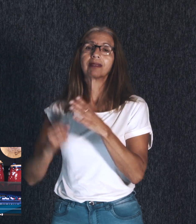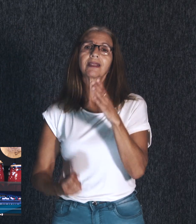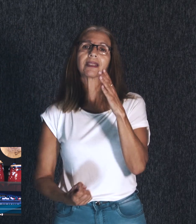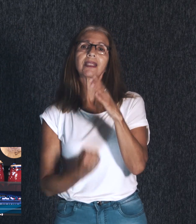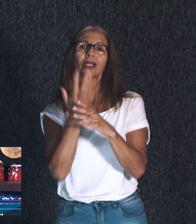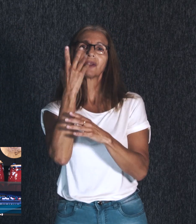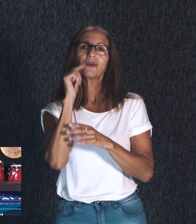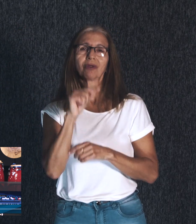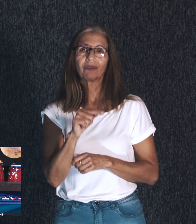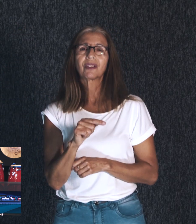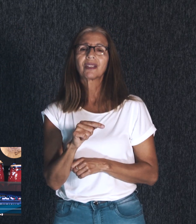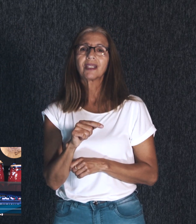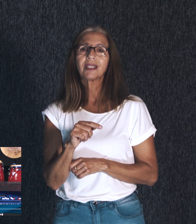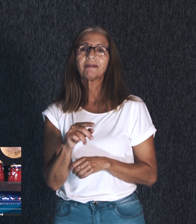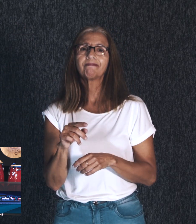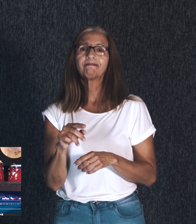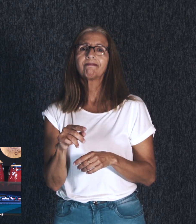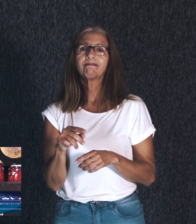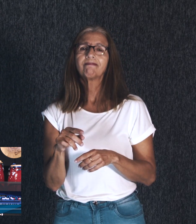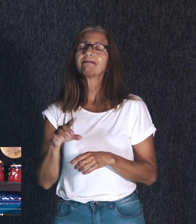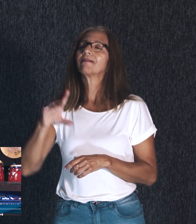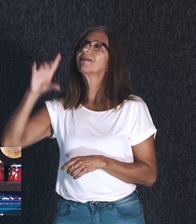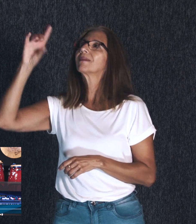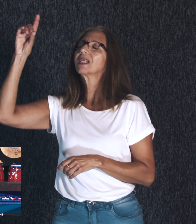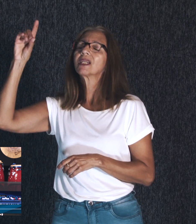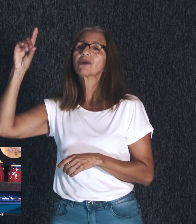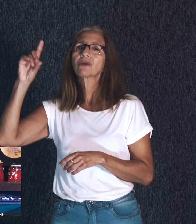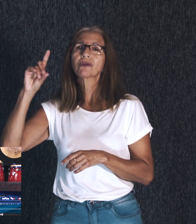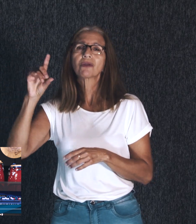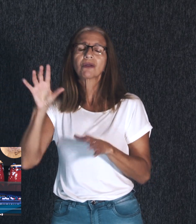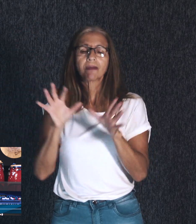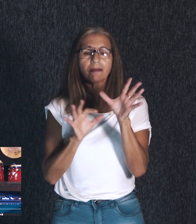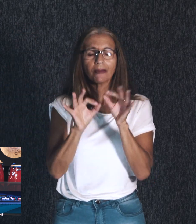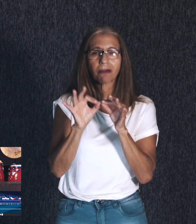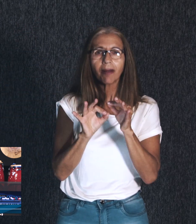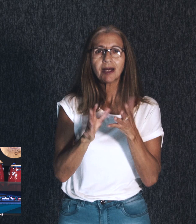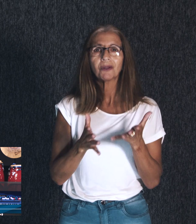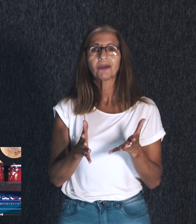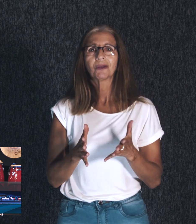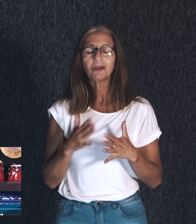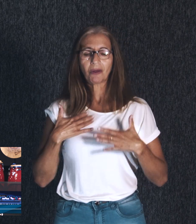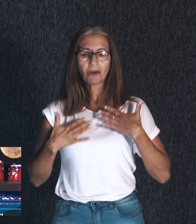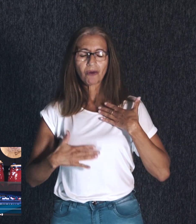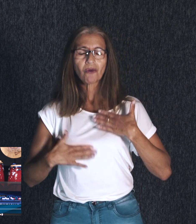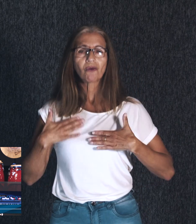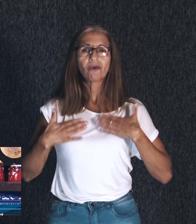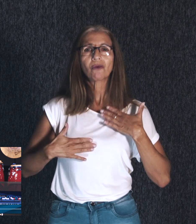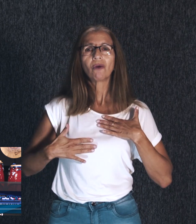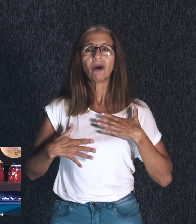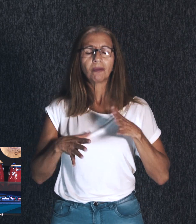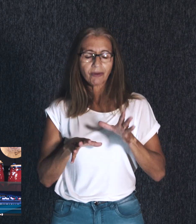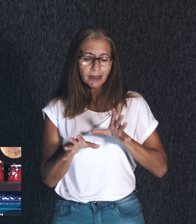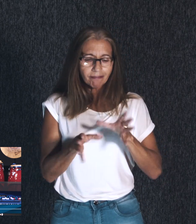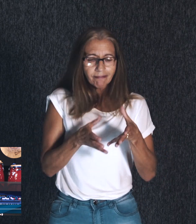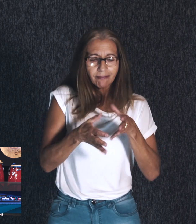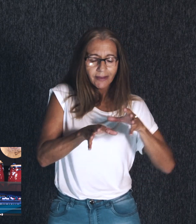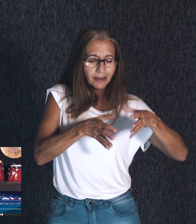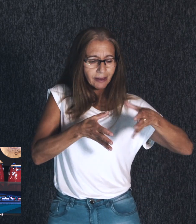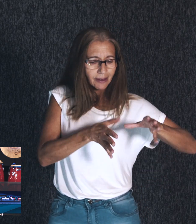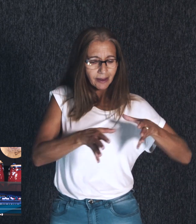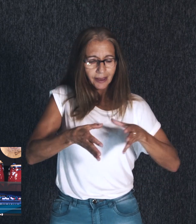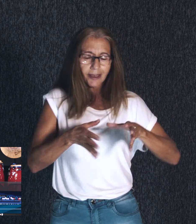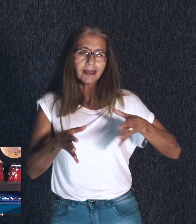declaração: eu te formei. Eu te formei. O salmista já dizia lá no